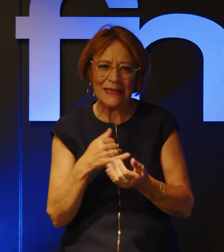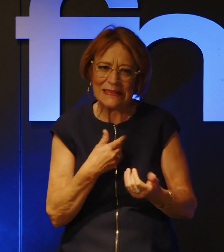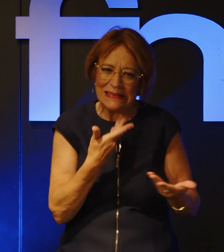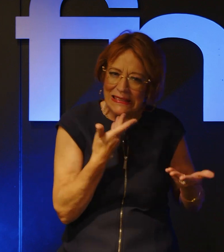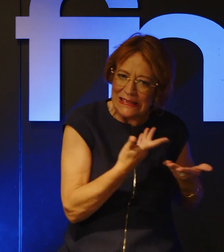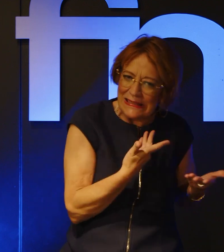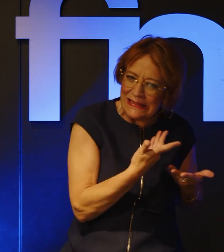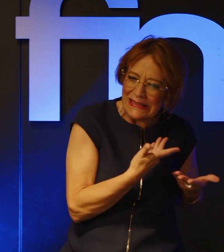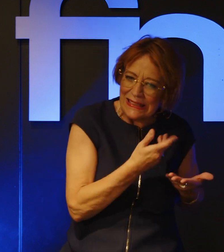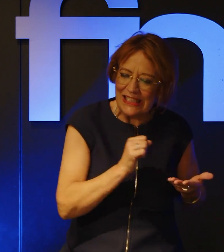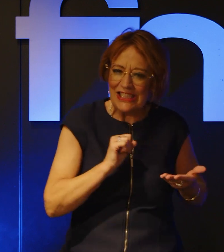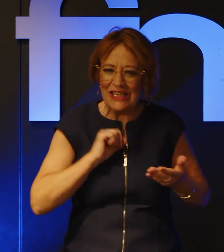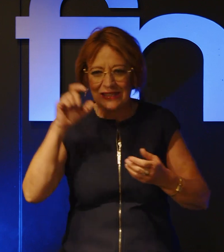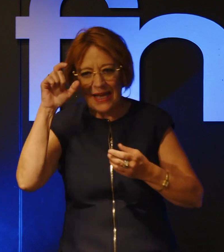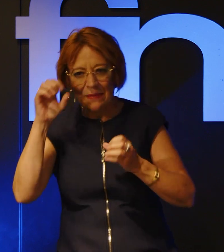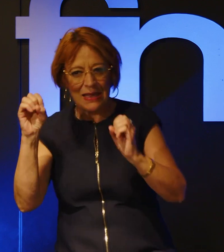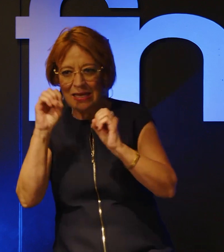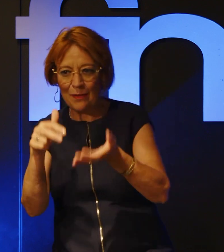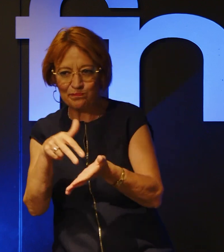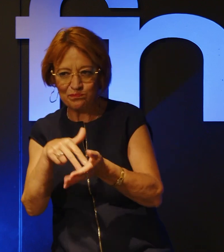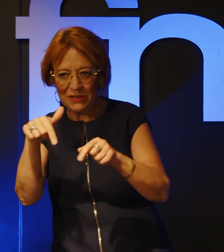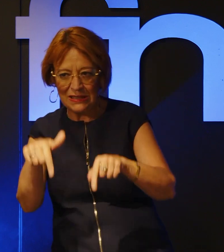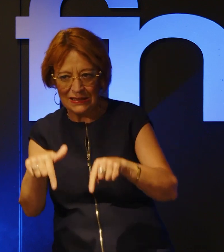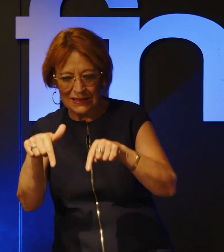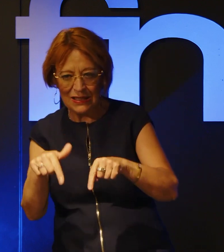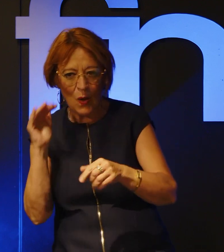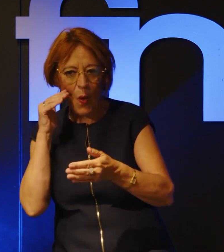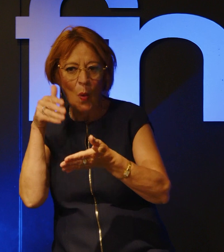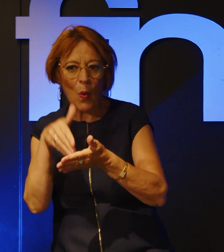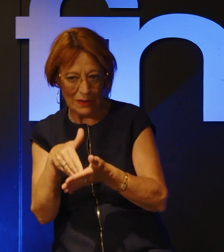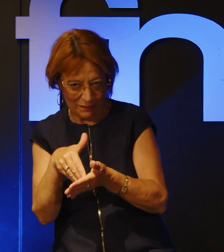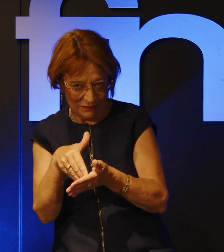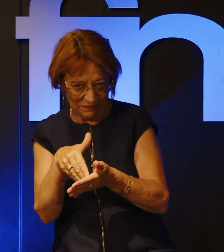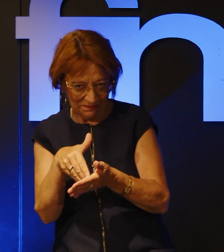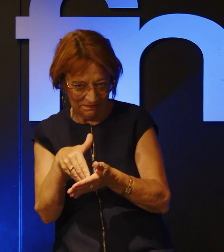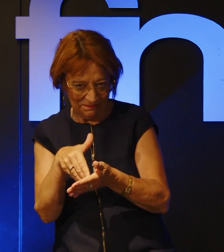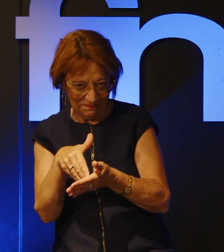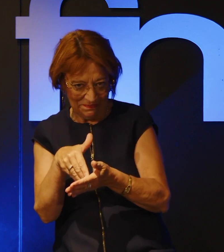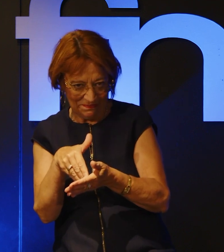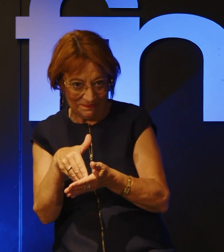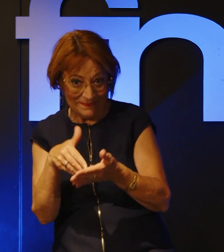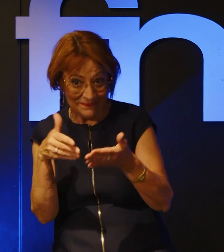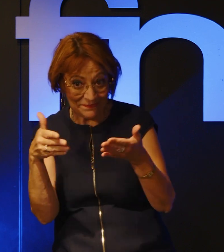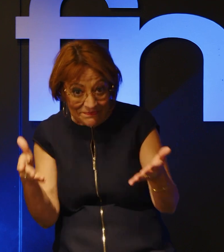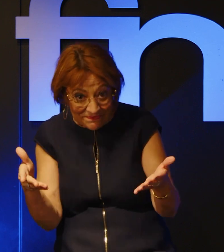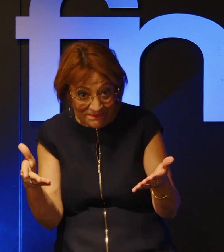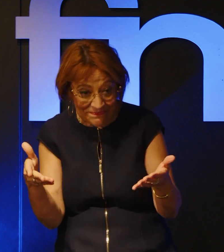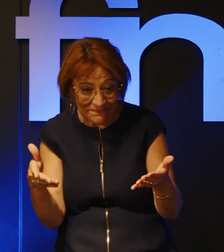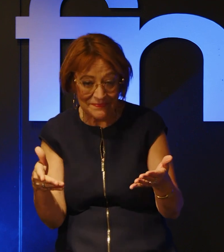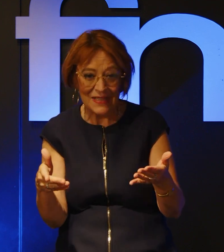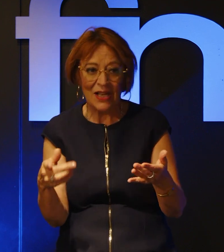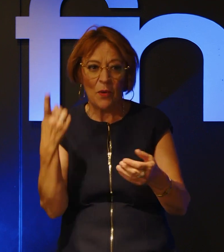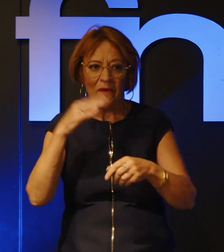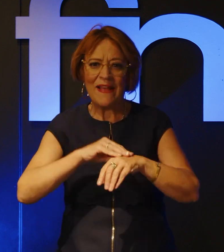comentar a nossa Amélia não esteve presente na na última sessão e e houve uma vez